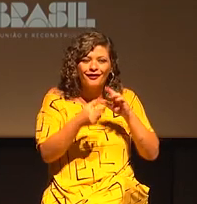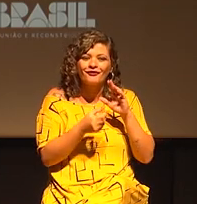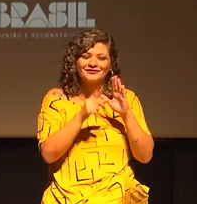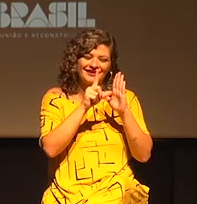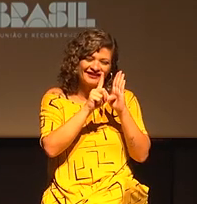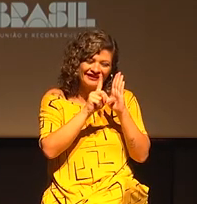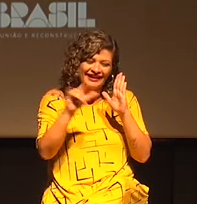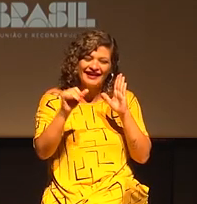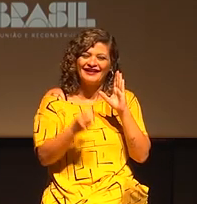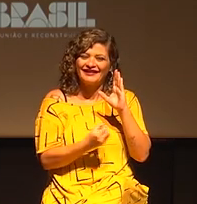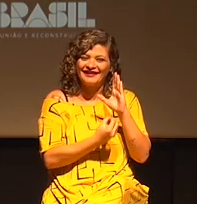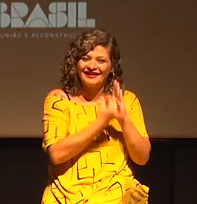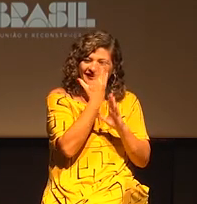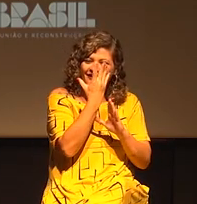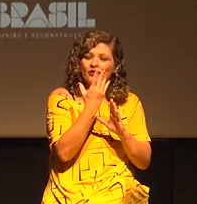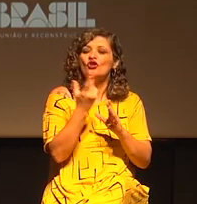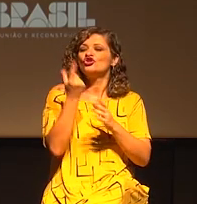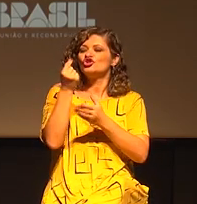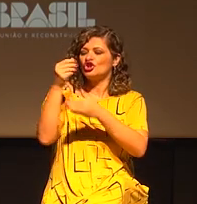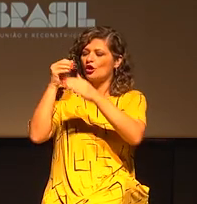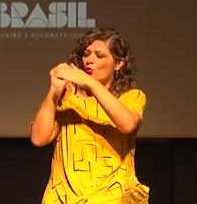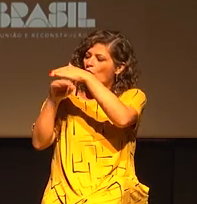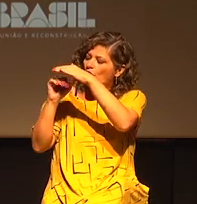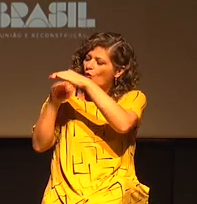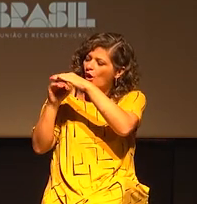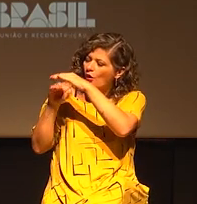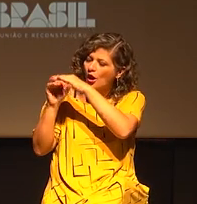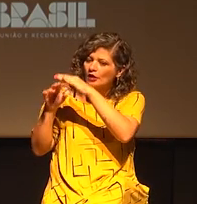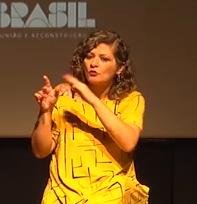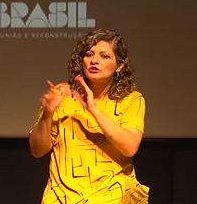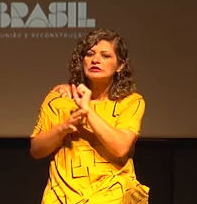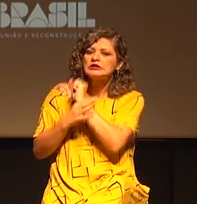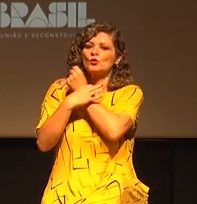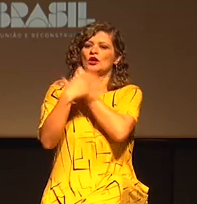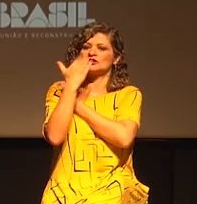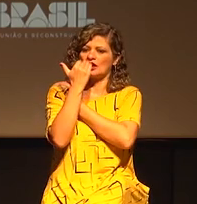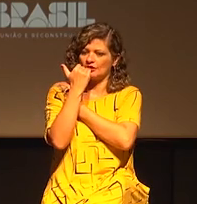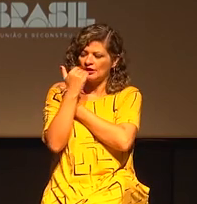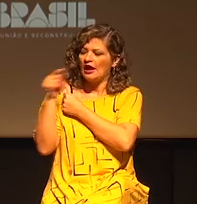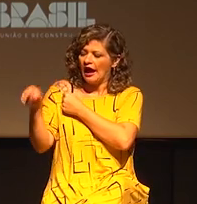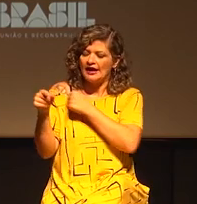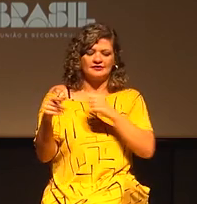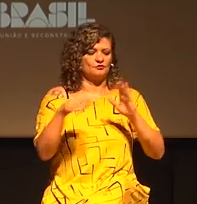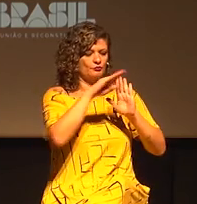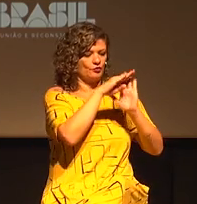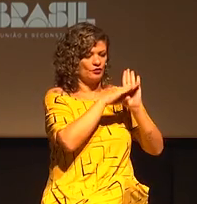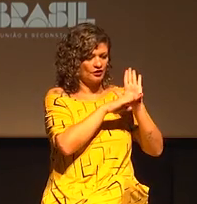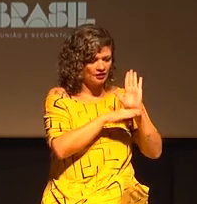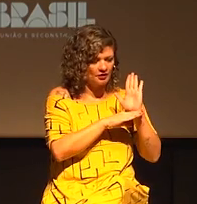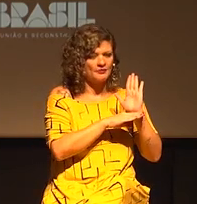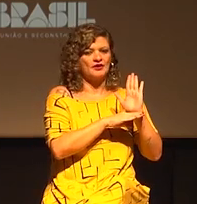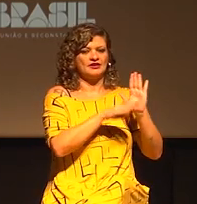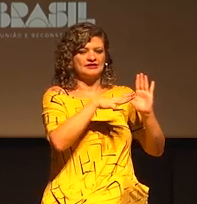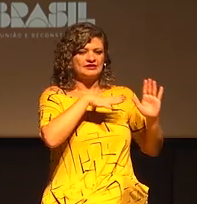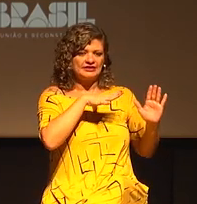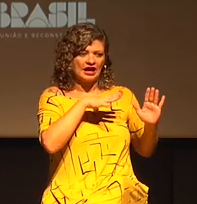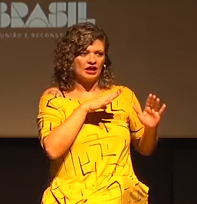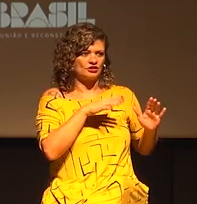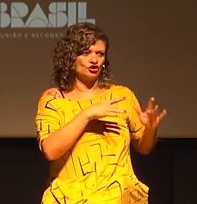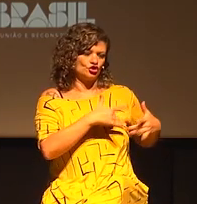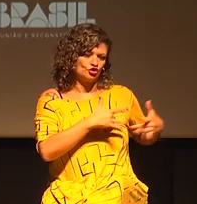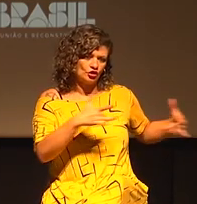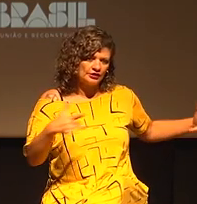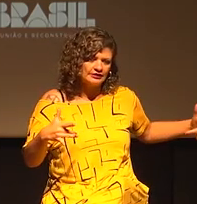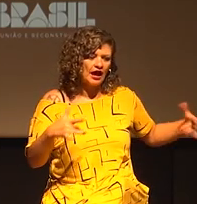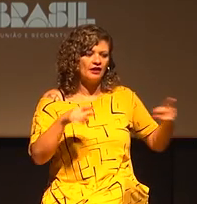fundo de segurança alimentar que torna esses programas o cidade solidária e o rede cozinha do do